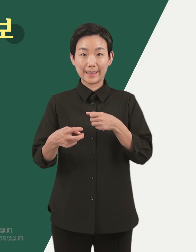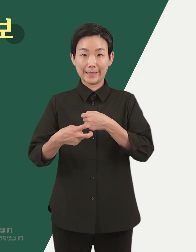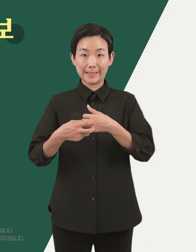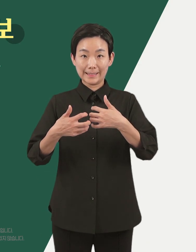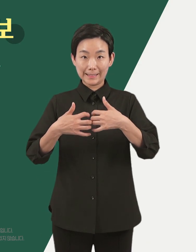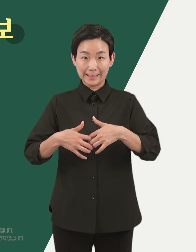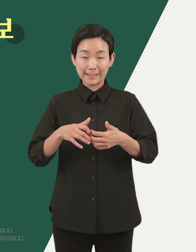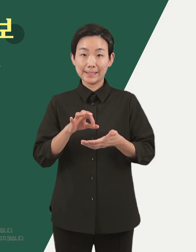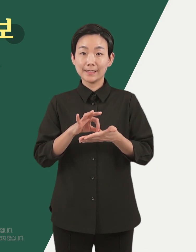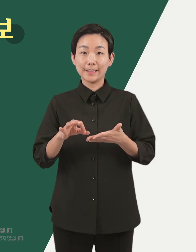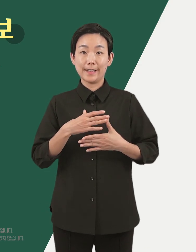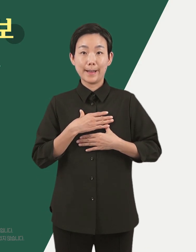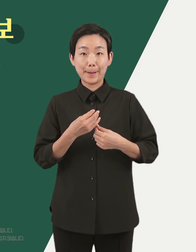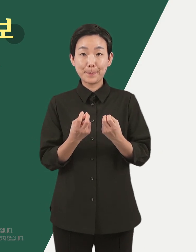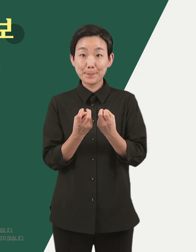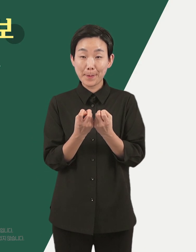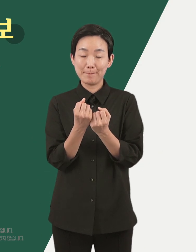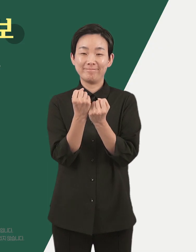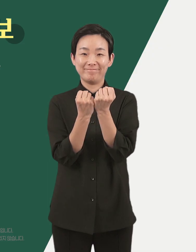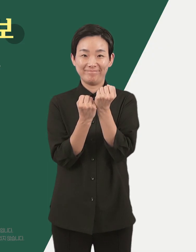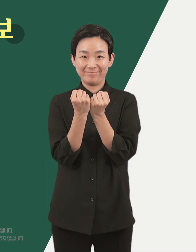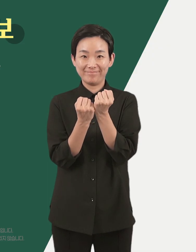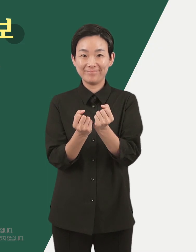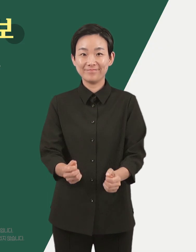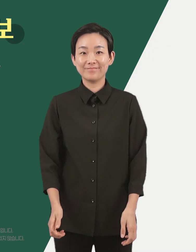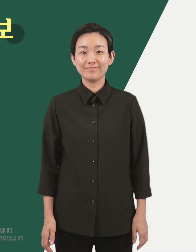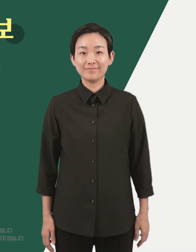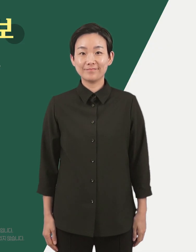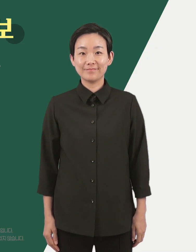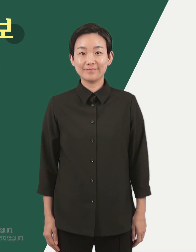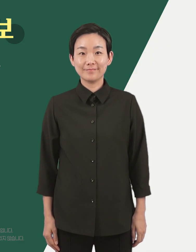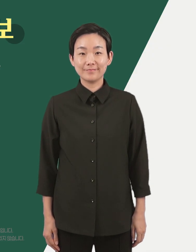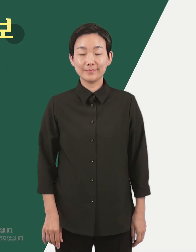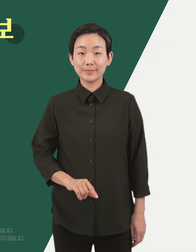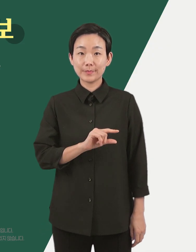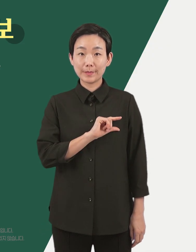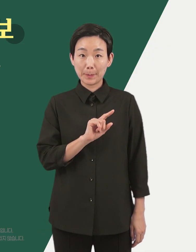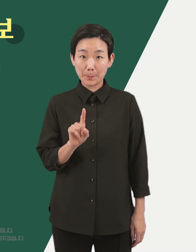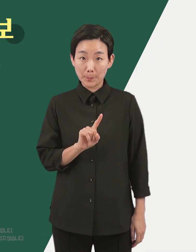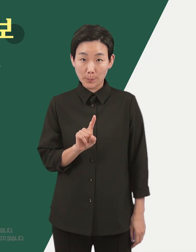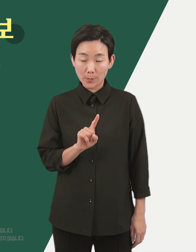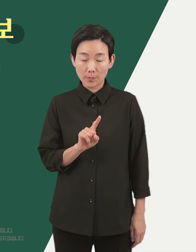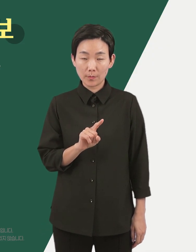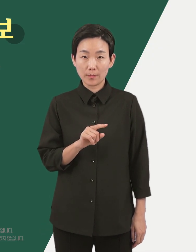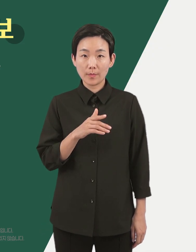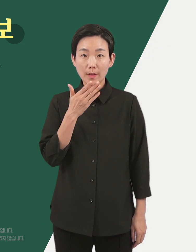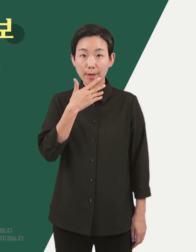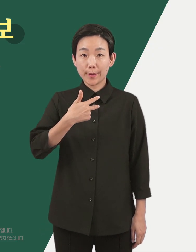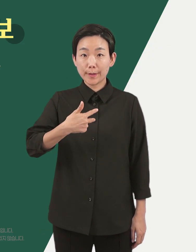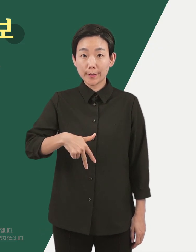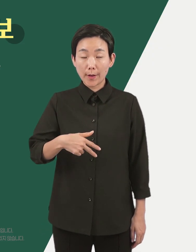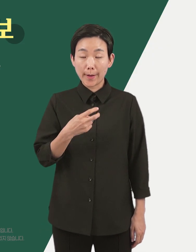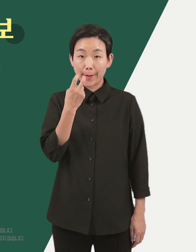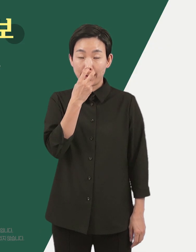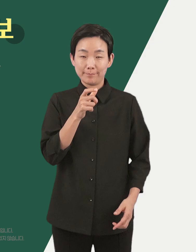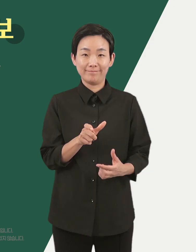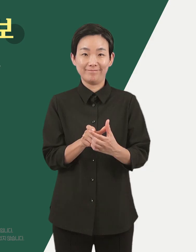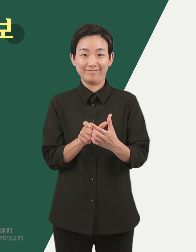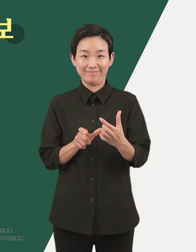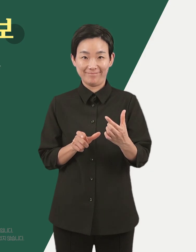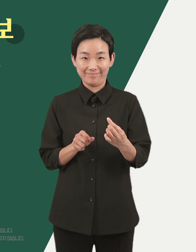장애인 의료기기 안전사용 정보. 본 제품은 의료기기입니다. 품목명 개인용 혈당